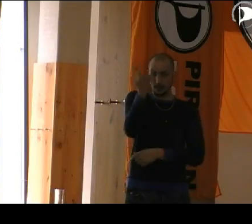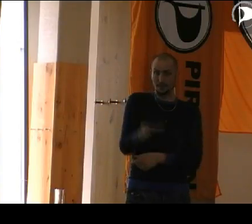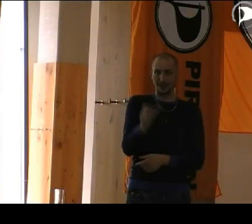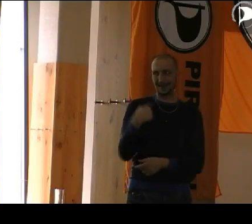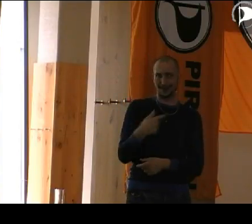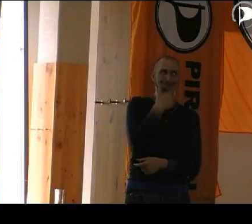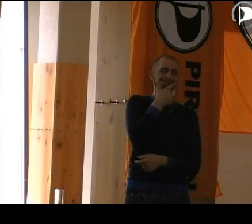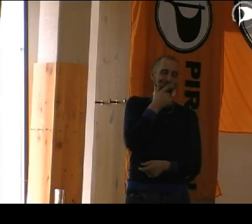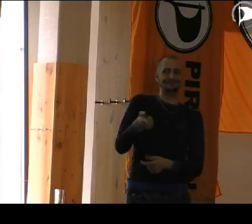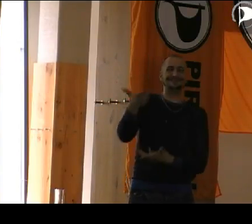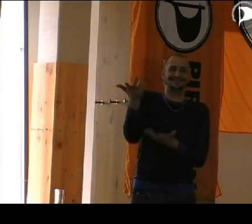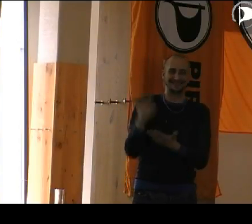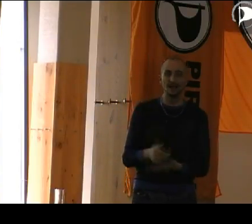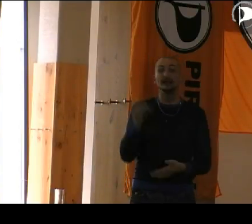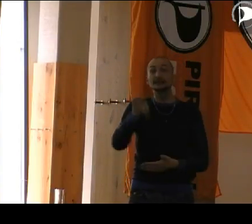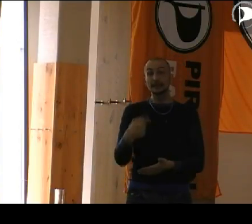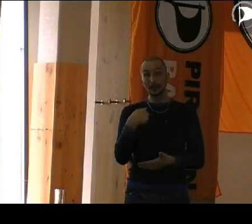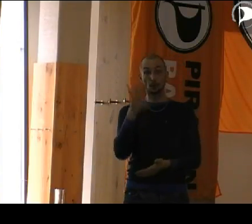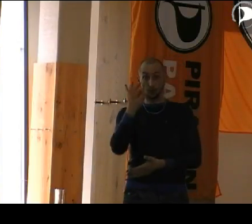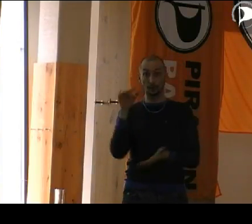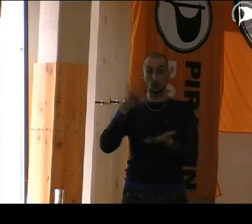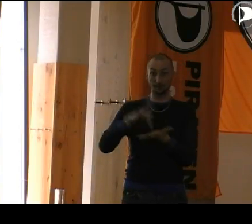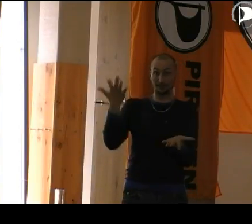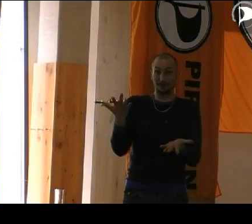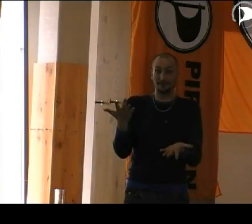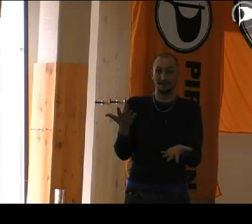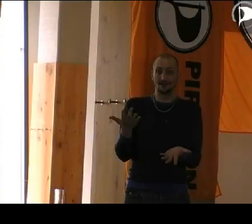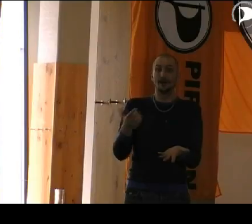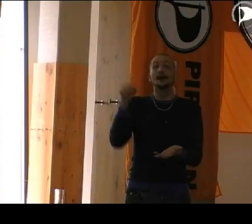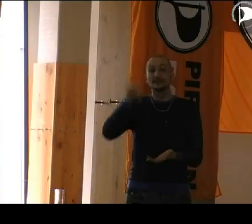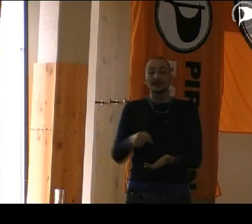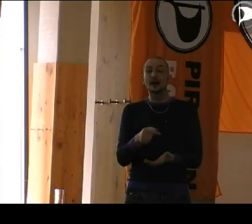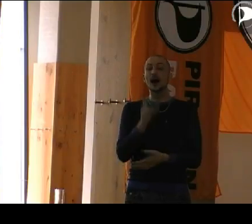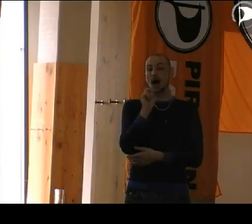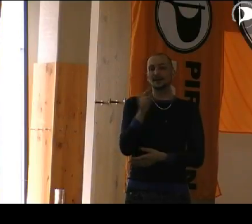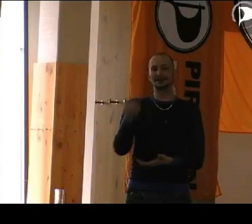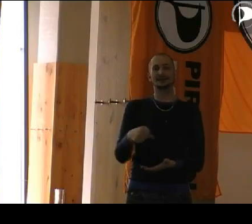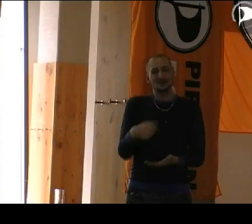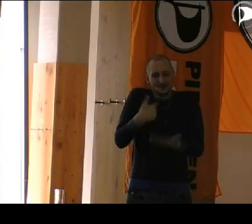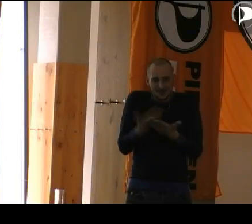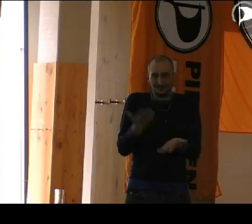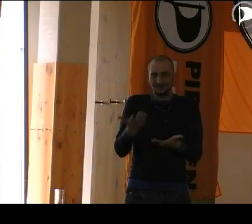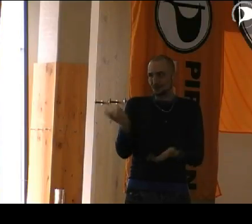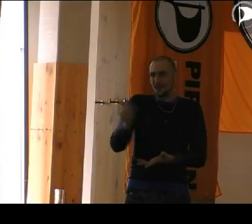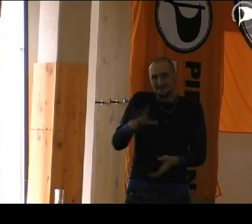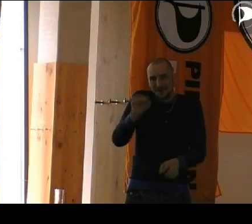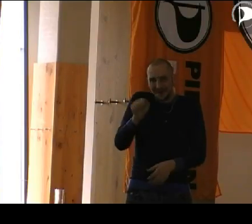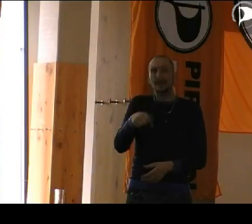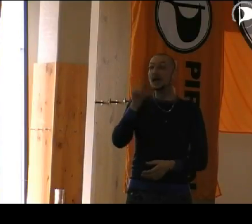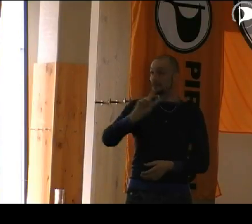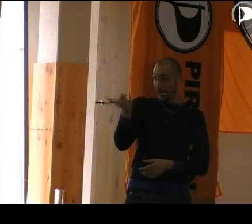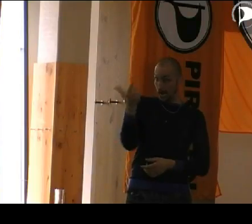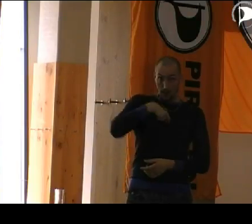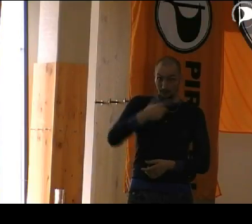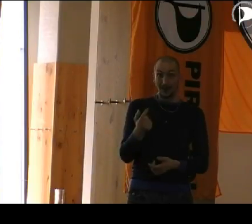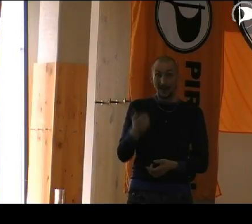hausgemachten grund aber man kann es kommen wenn ich noch nicht kennt